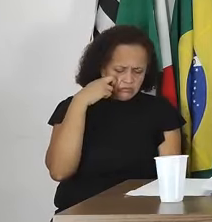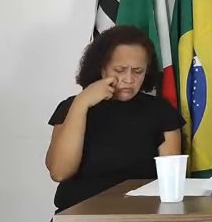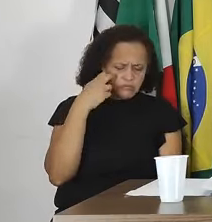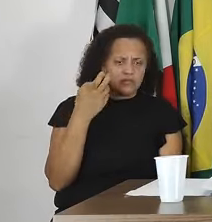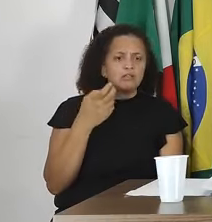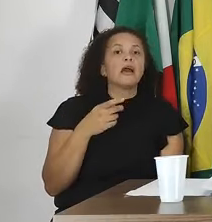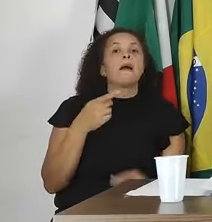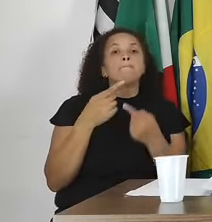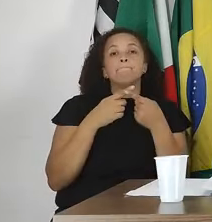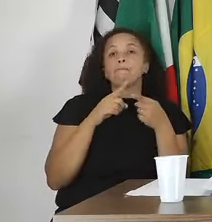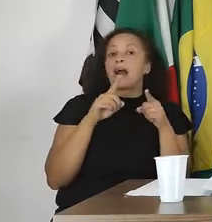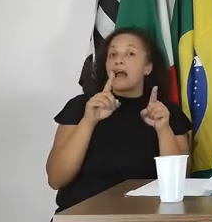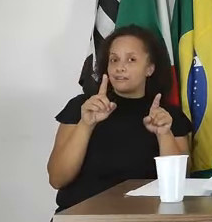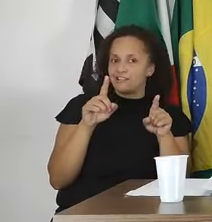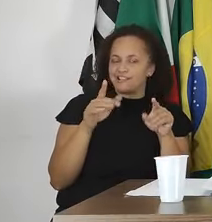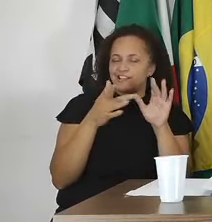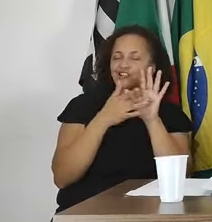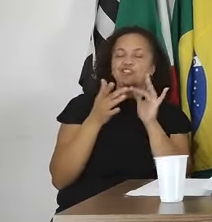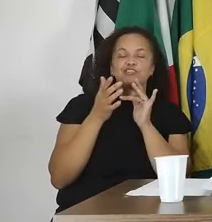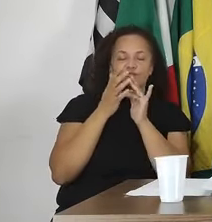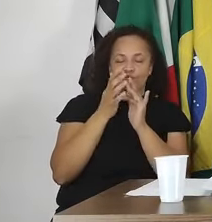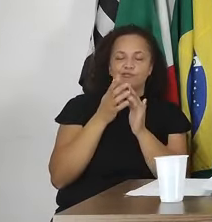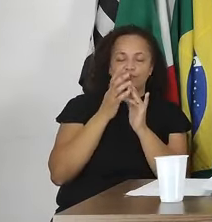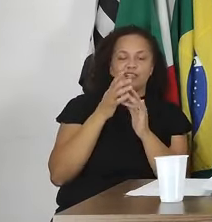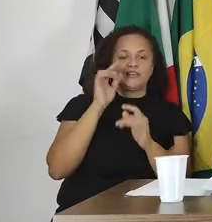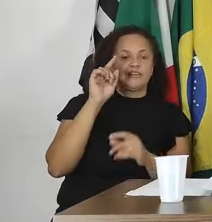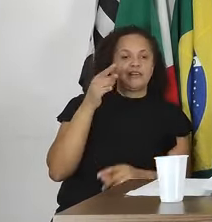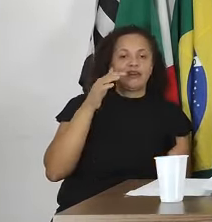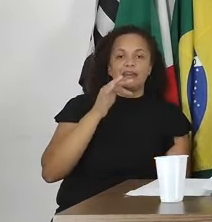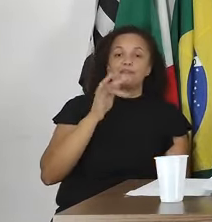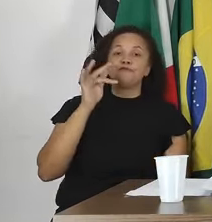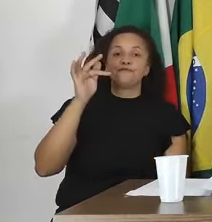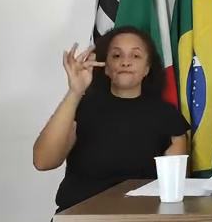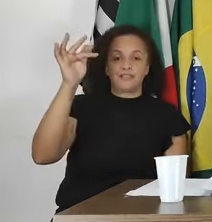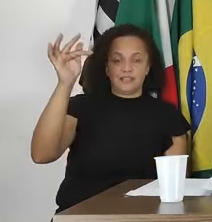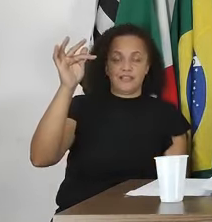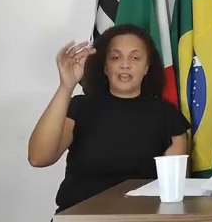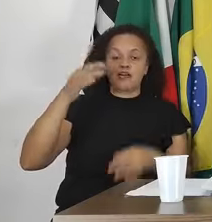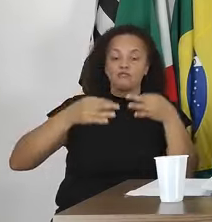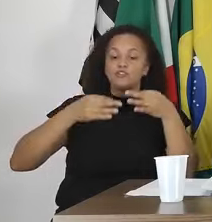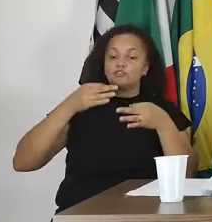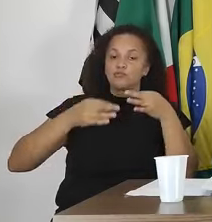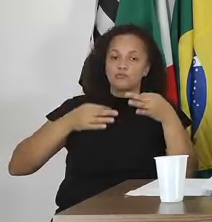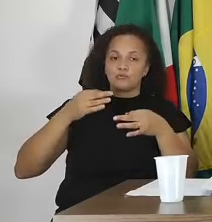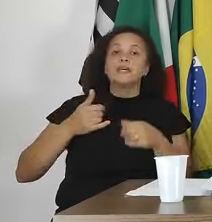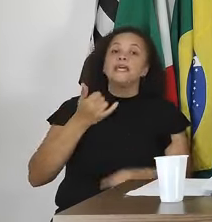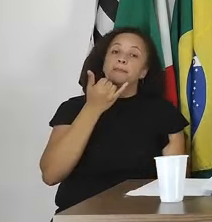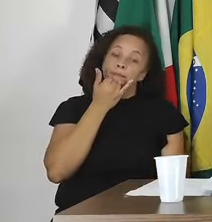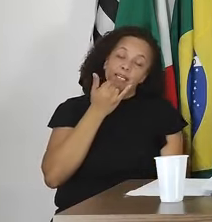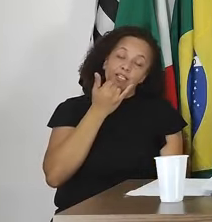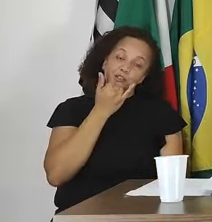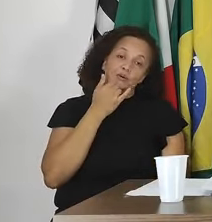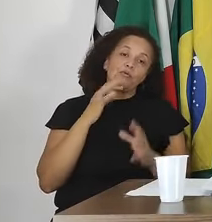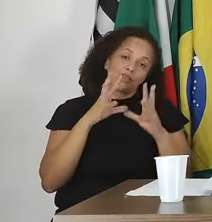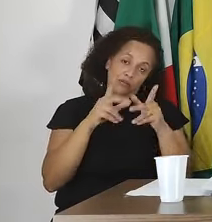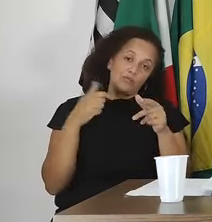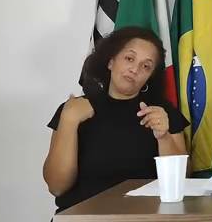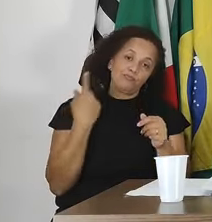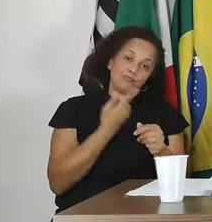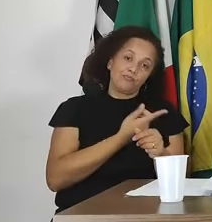ele também é fiel e justo, nosso Jesus, para perdoar todos os nossos